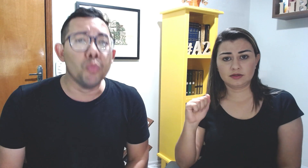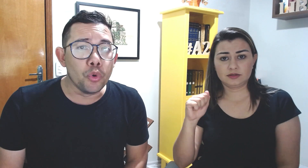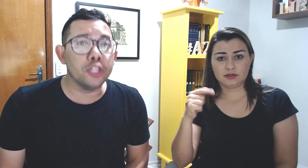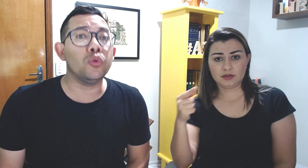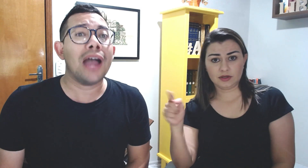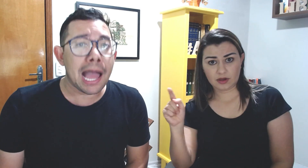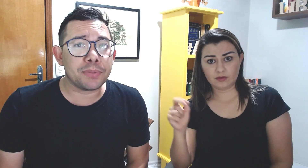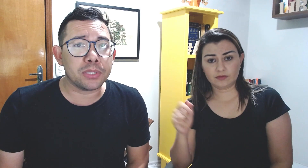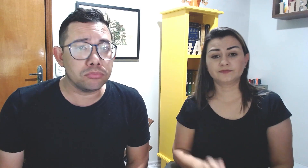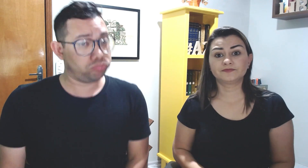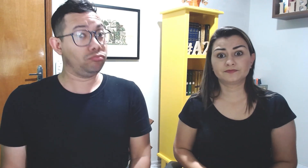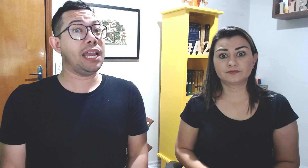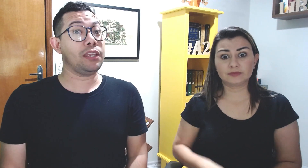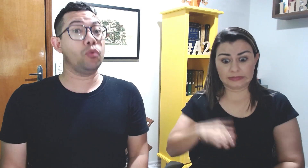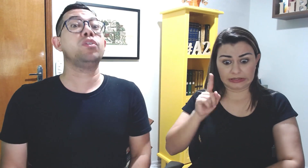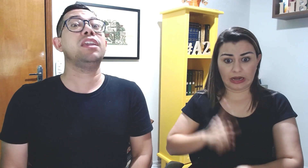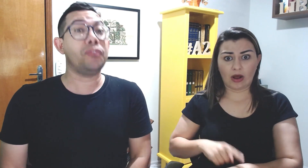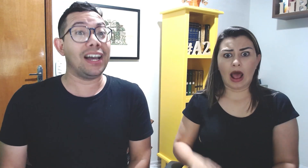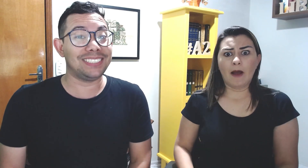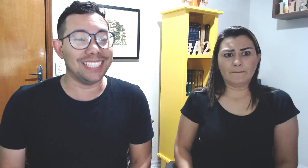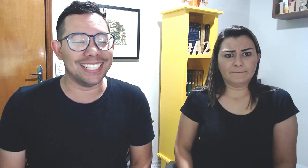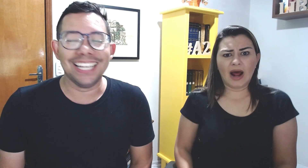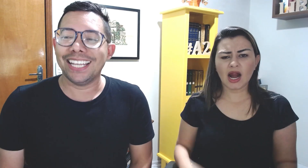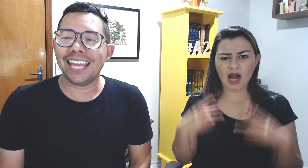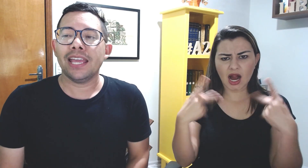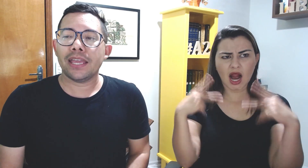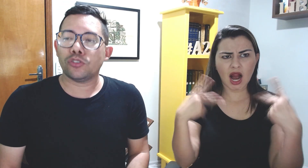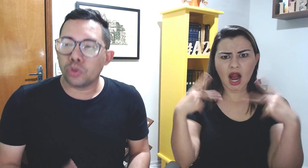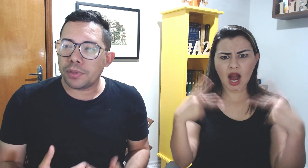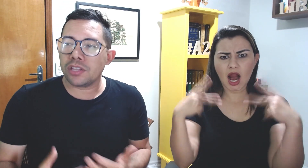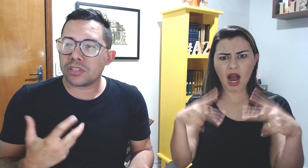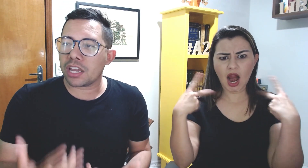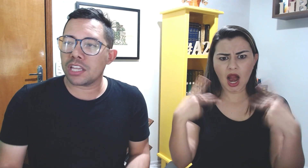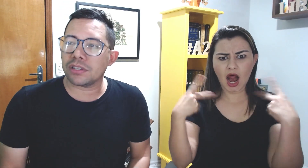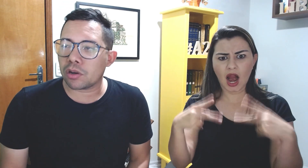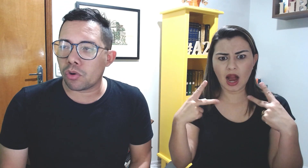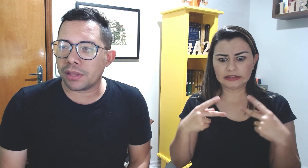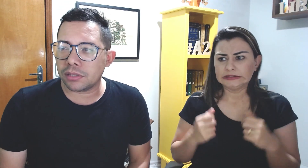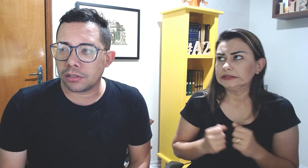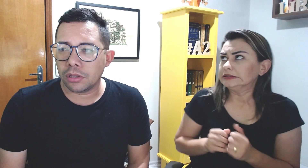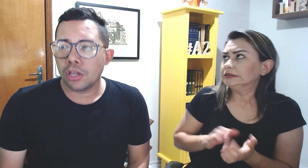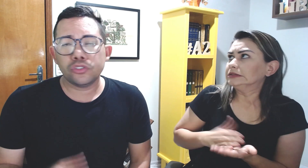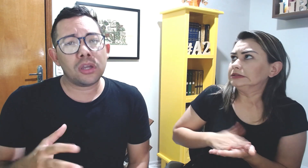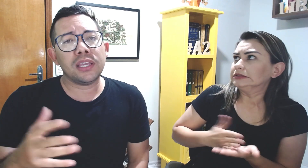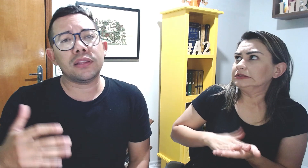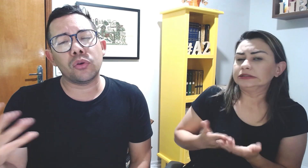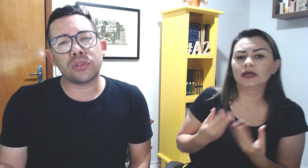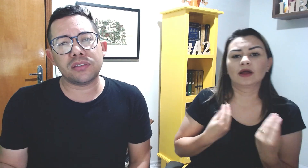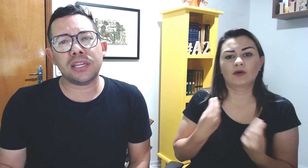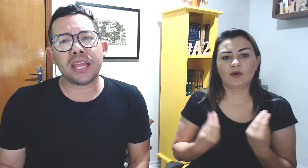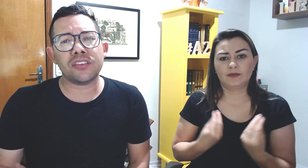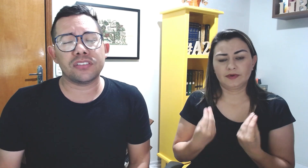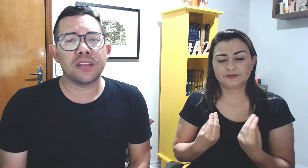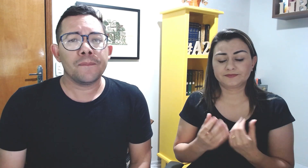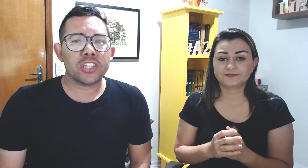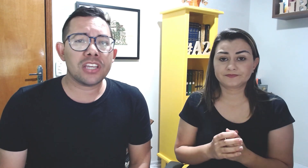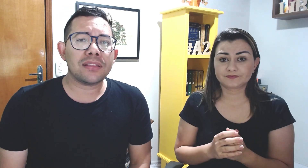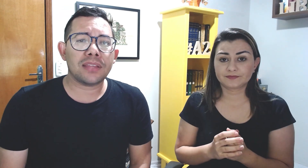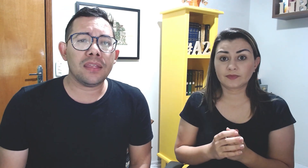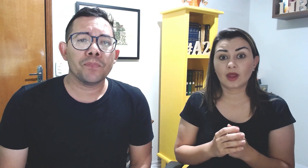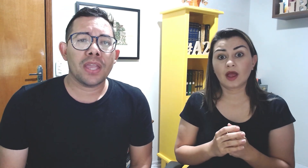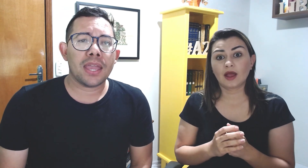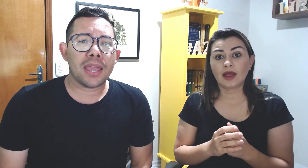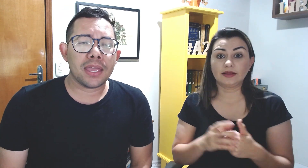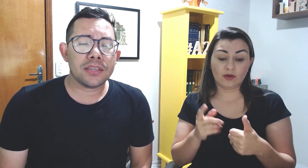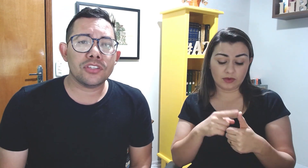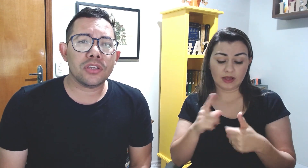falando muito rápido. E aí, o que fazer? Né? E é sobre isso que a gente vai estar comentando. Só que tem outras igrejas que já